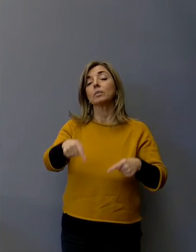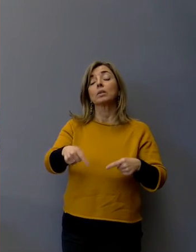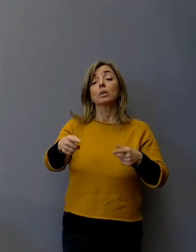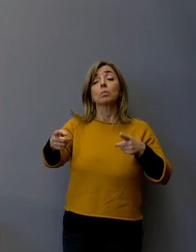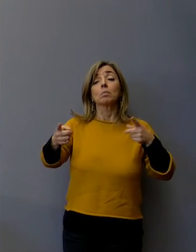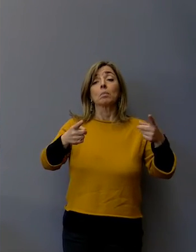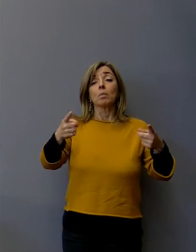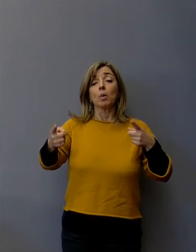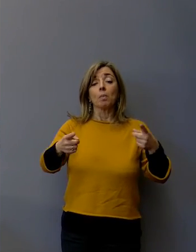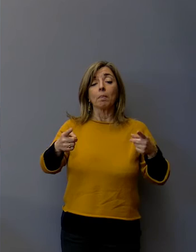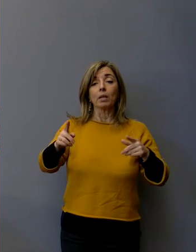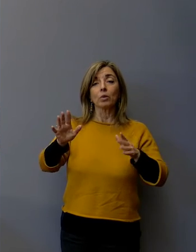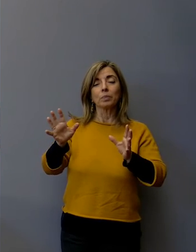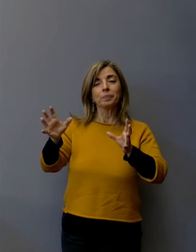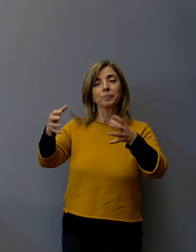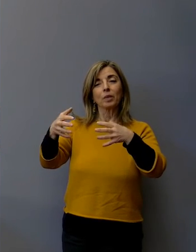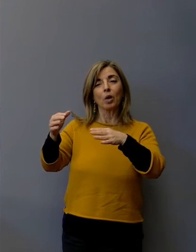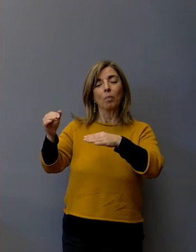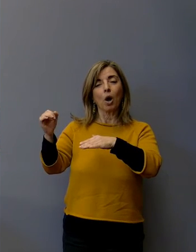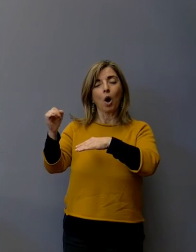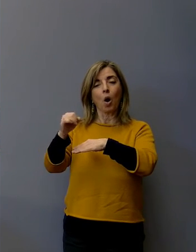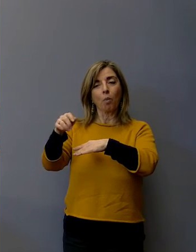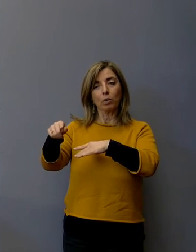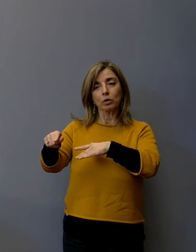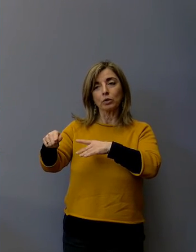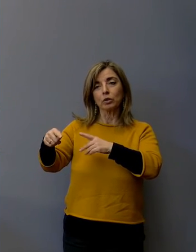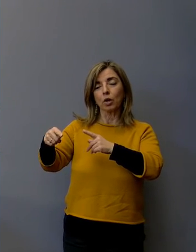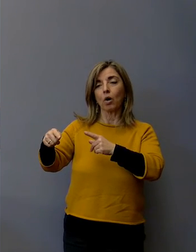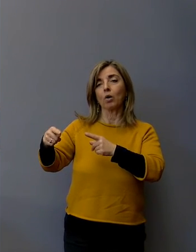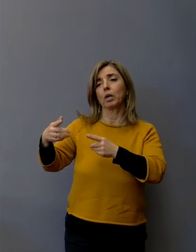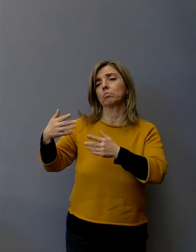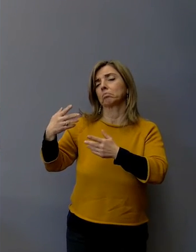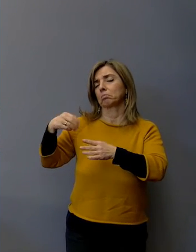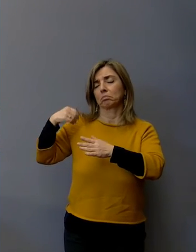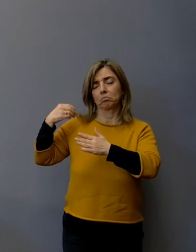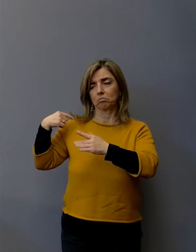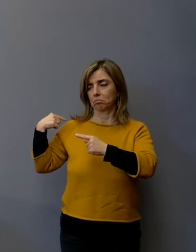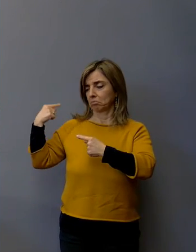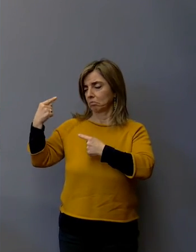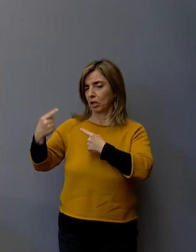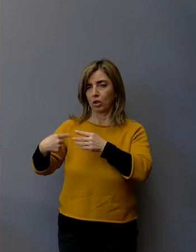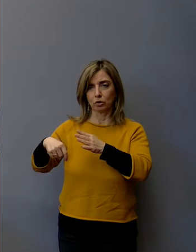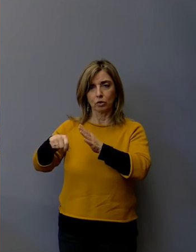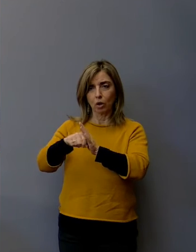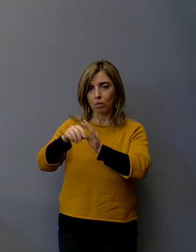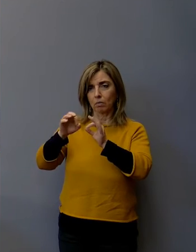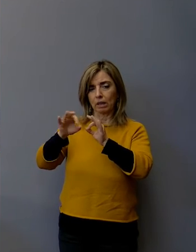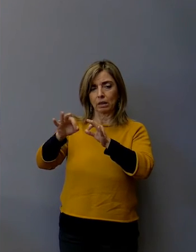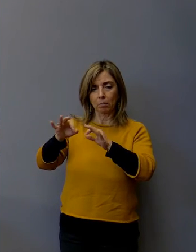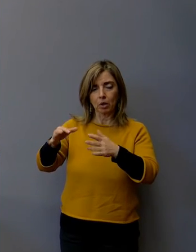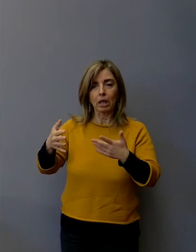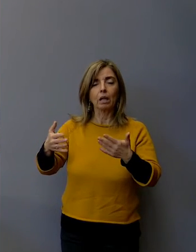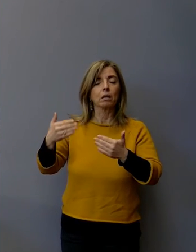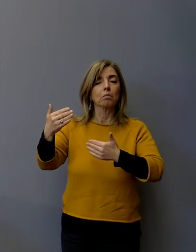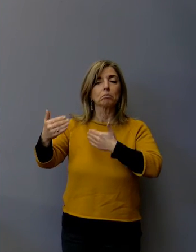di opposizione che ci proviene dalla storia anche democratica per carità non ne faccio non dico che antidemocratico